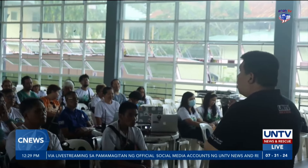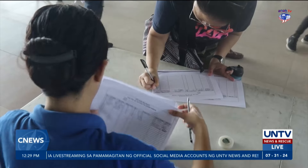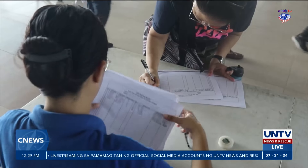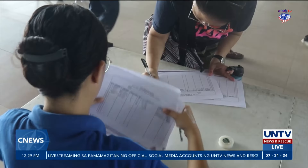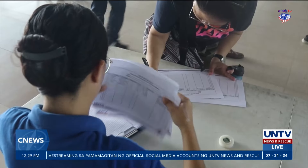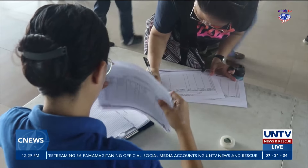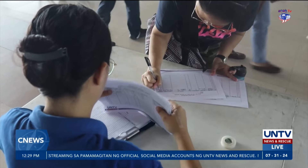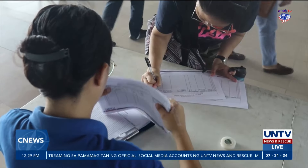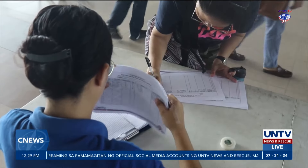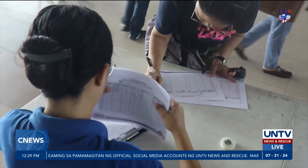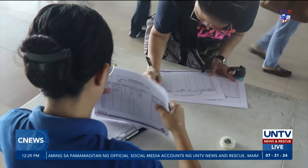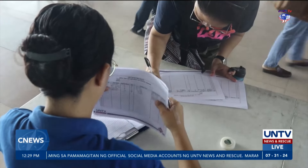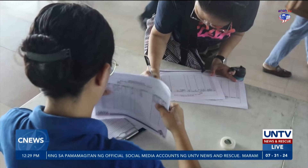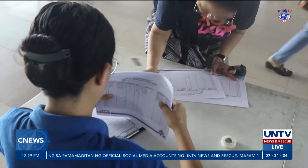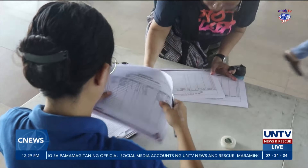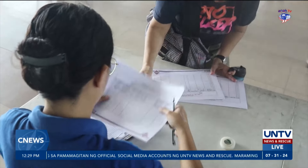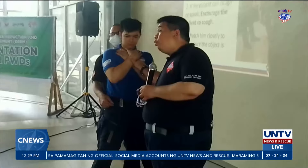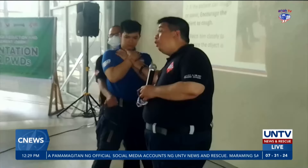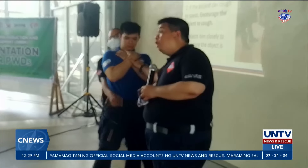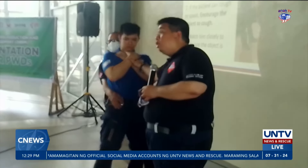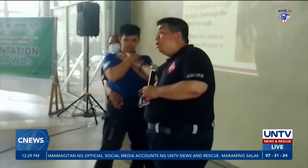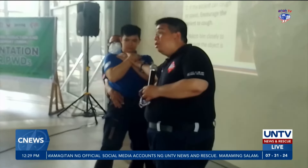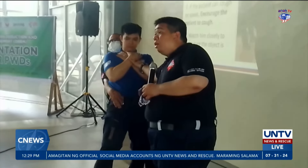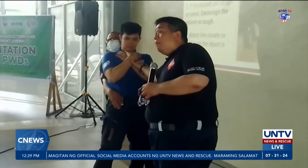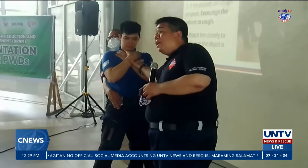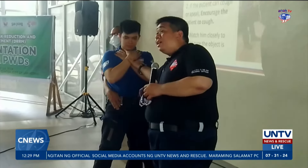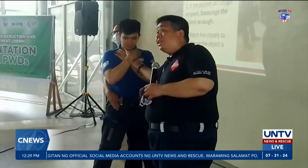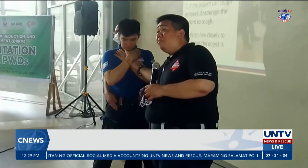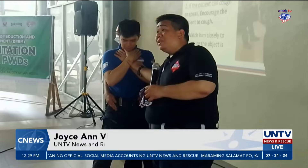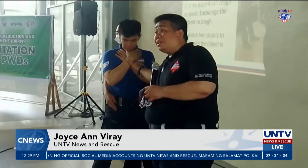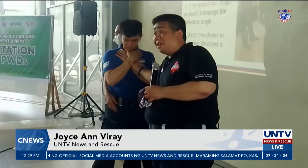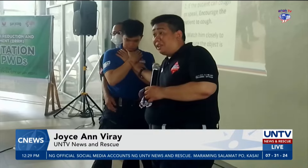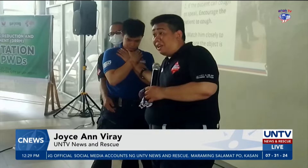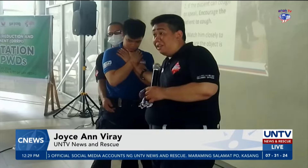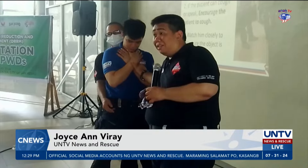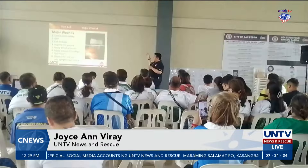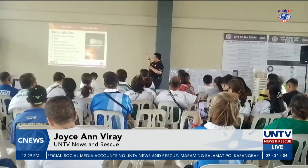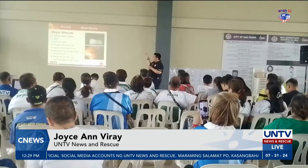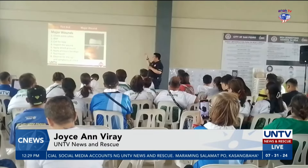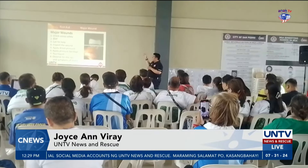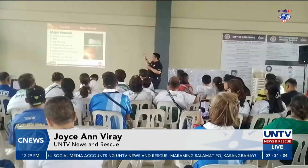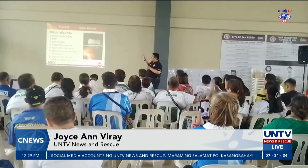buhay. Joyce Ann Viray, UNTV News and Rescue.